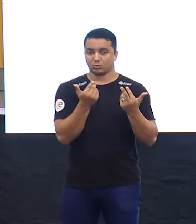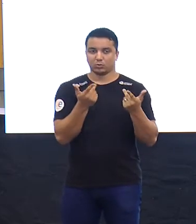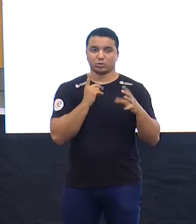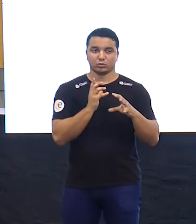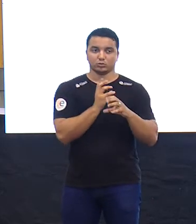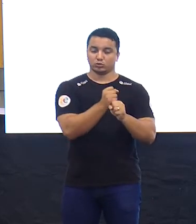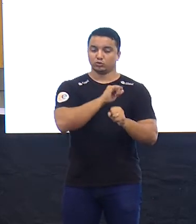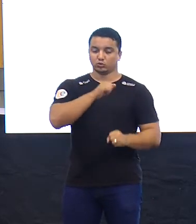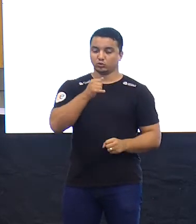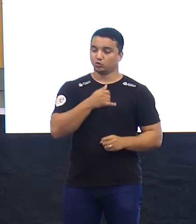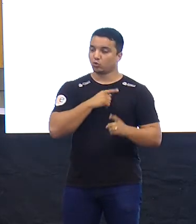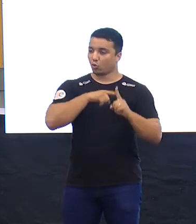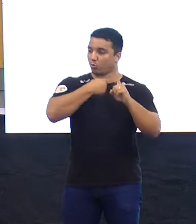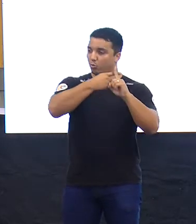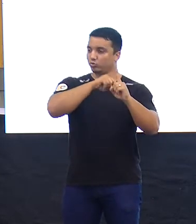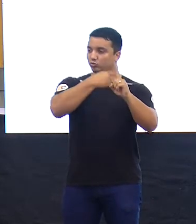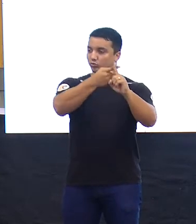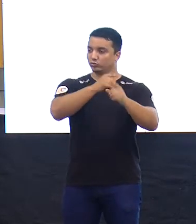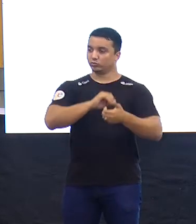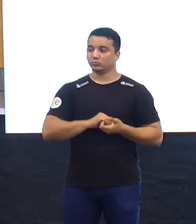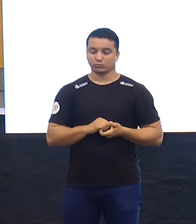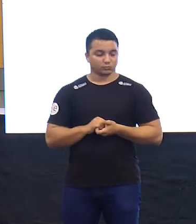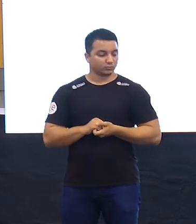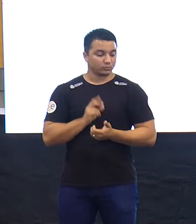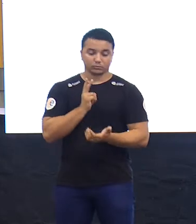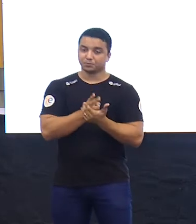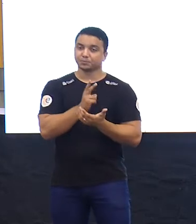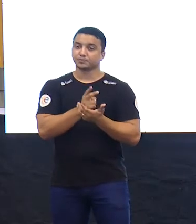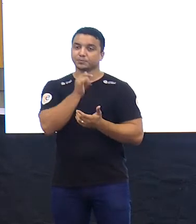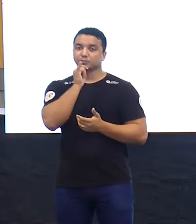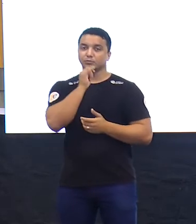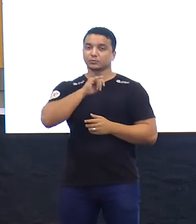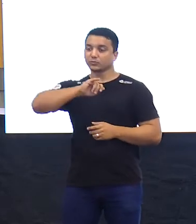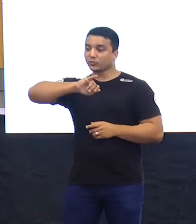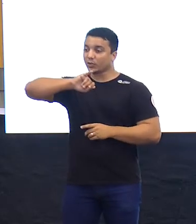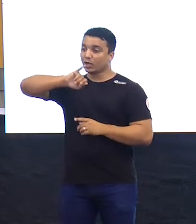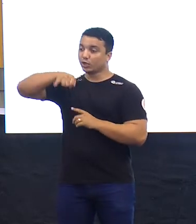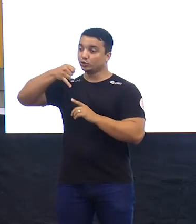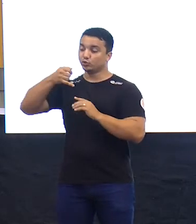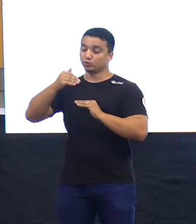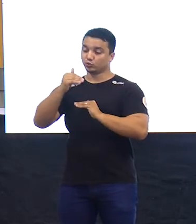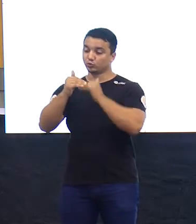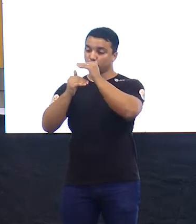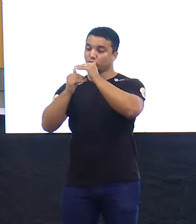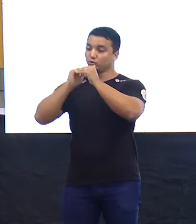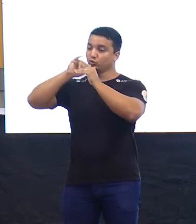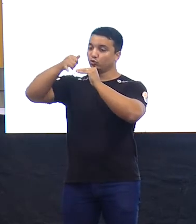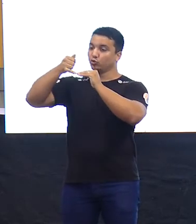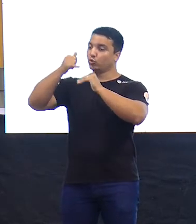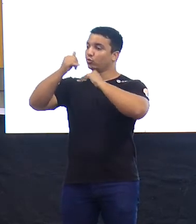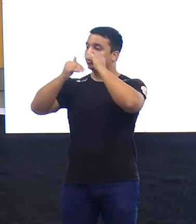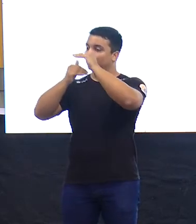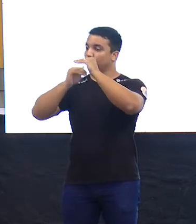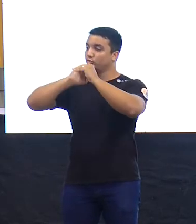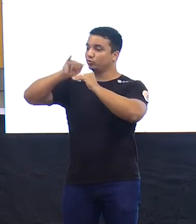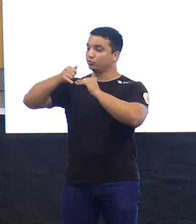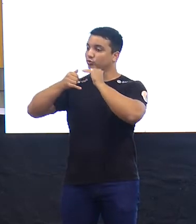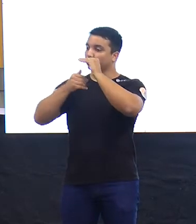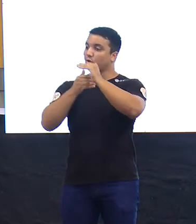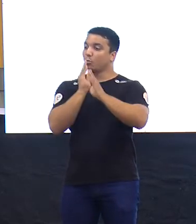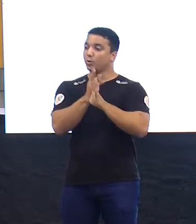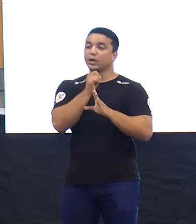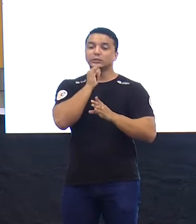juro composto, tá certo? Sempre que falar juros sobre juros, Juros sobre o saldo do mês